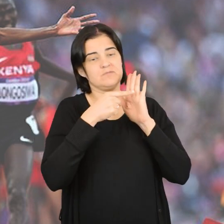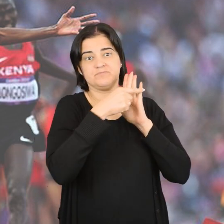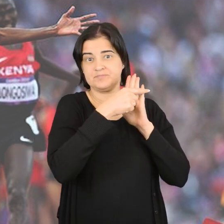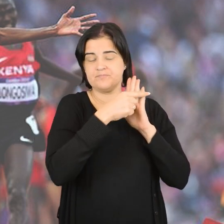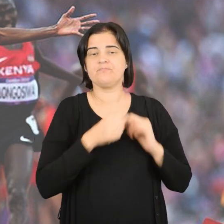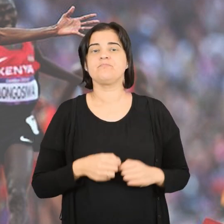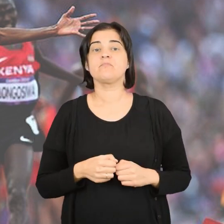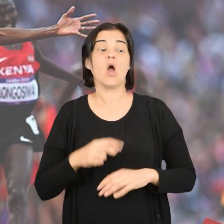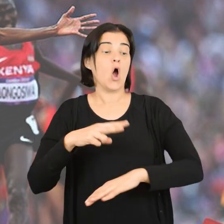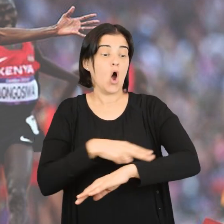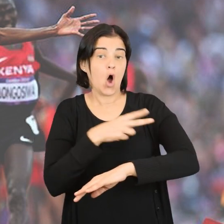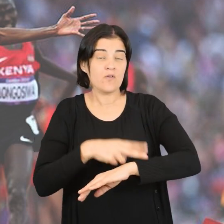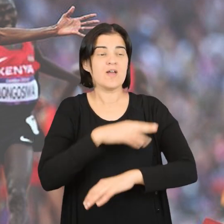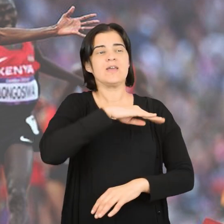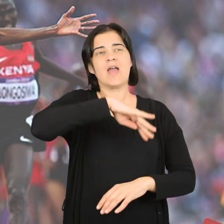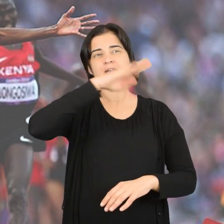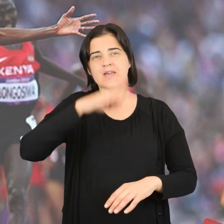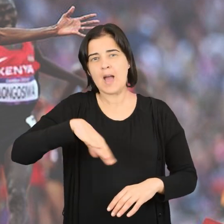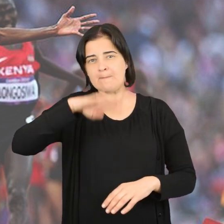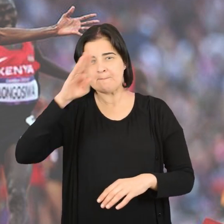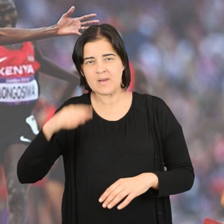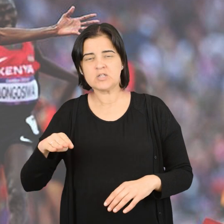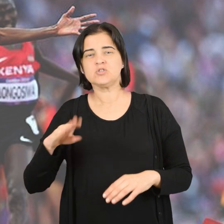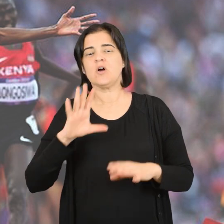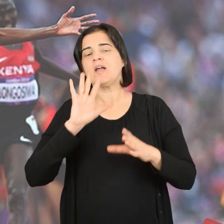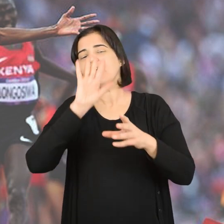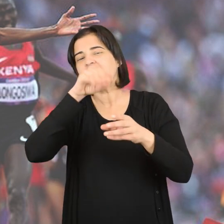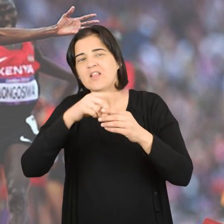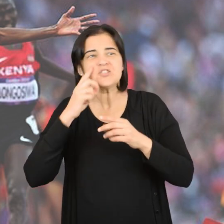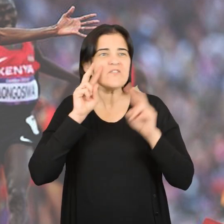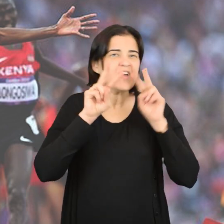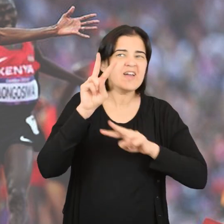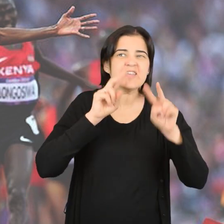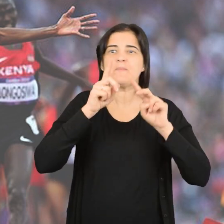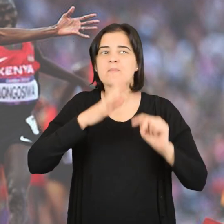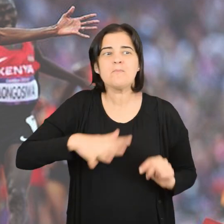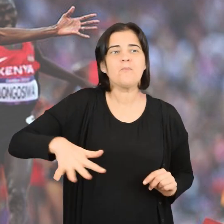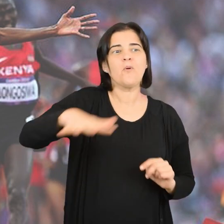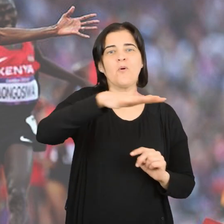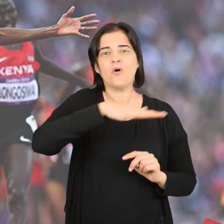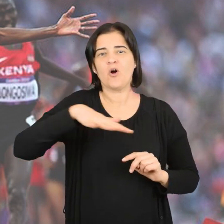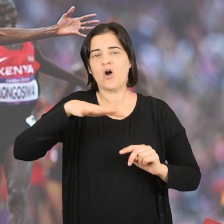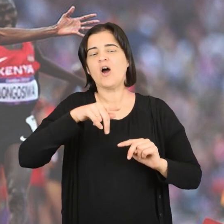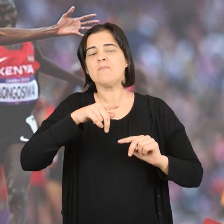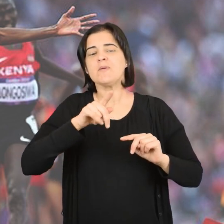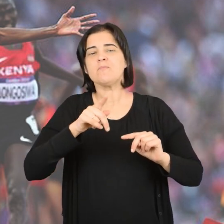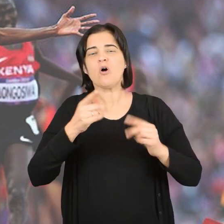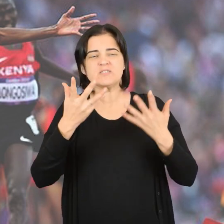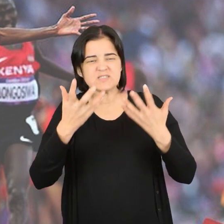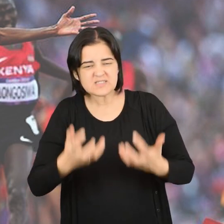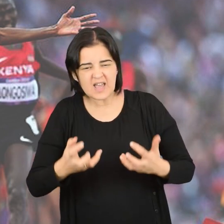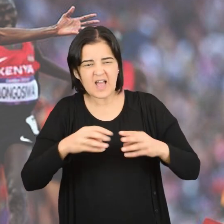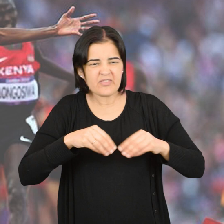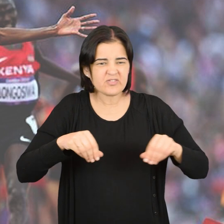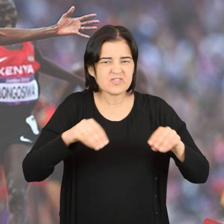ubicado en el cuerno de África Las ovejas y camellos eran parte del paisaje